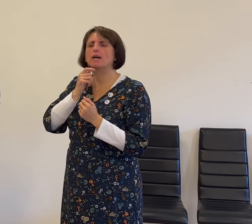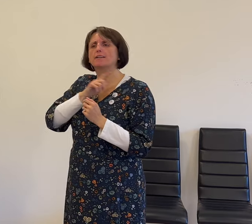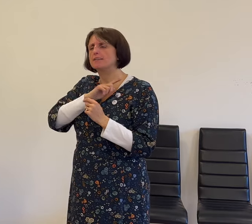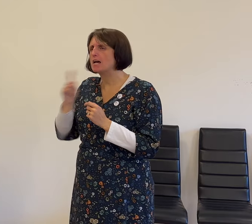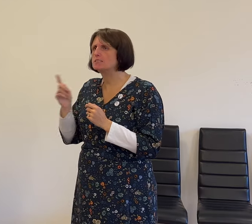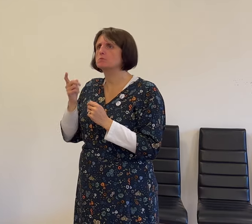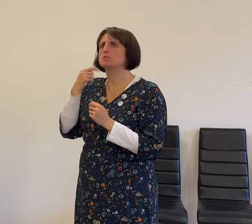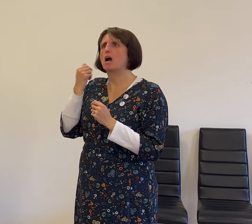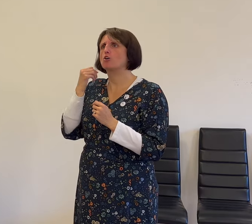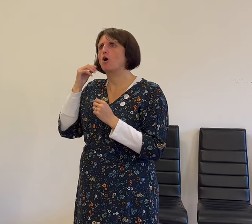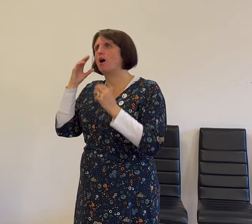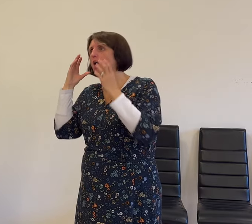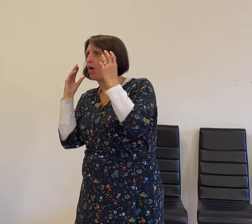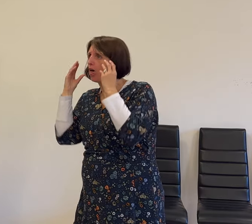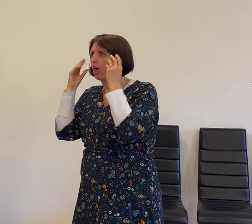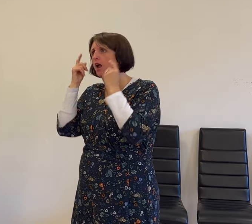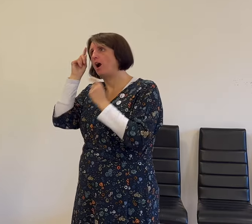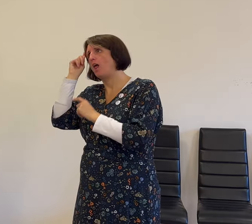nesmí klesat na mysli.